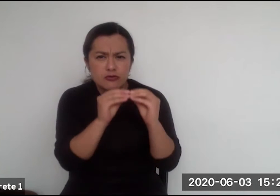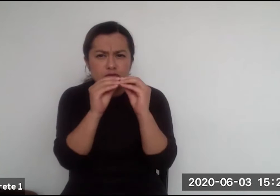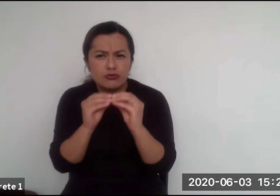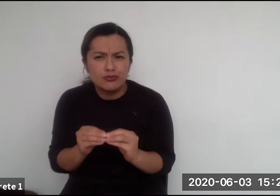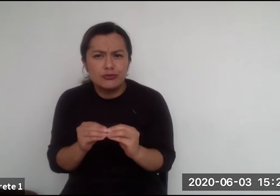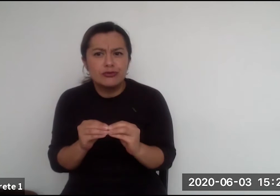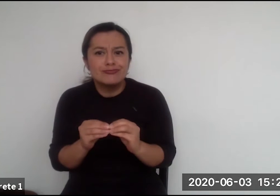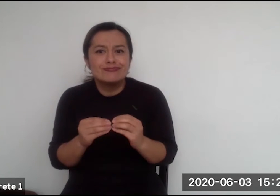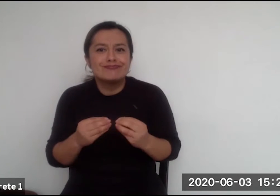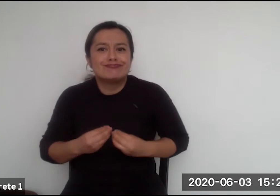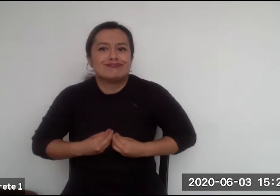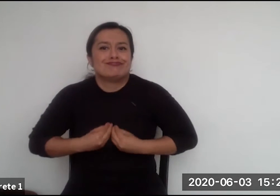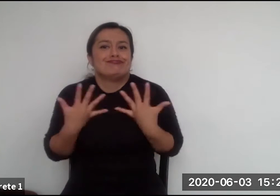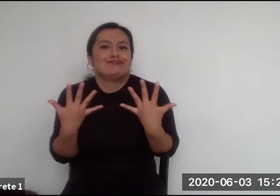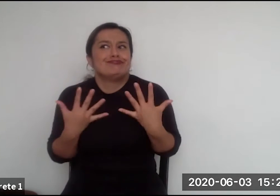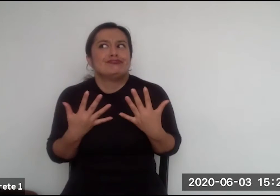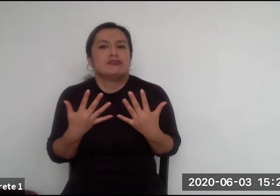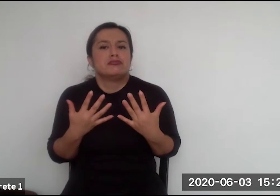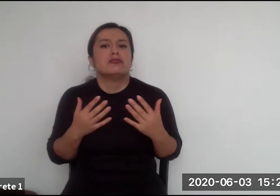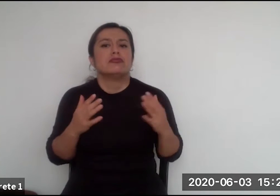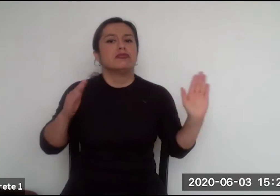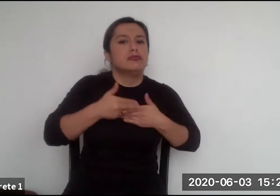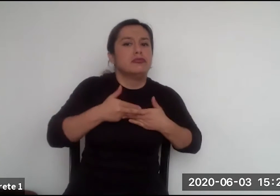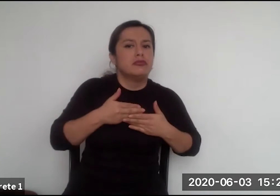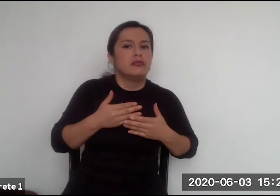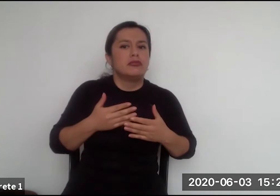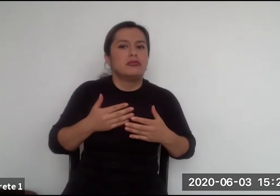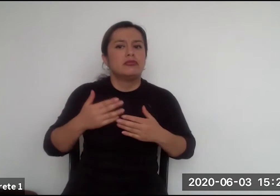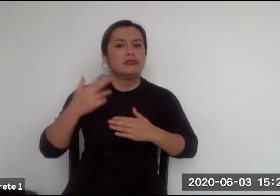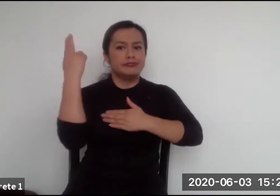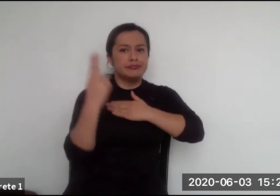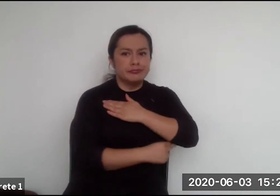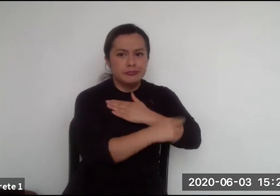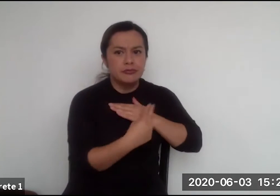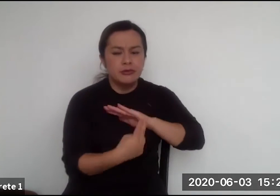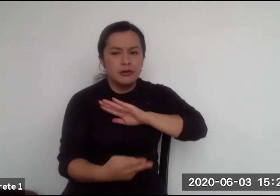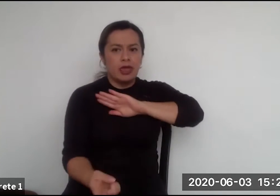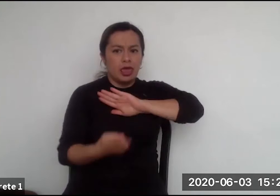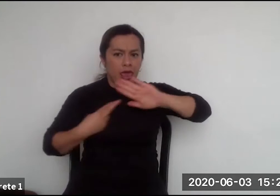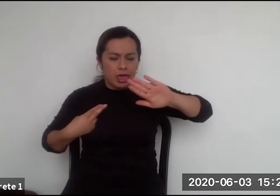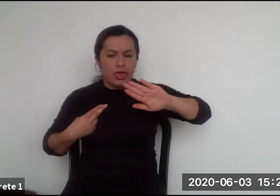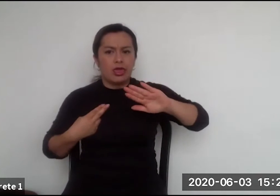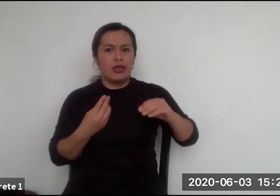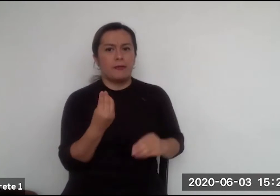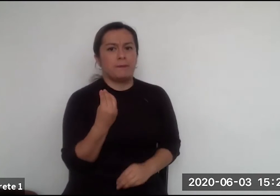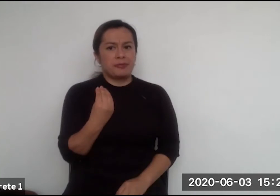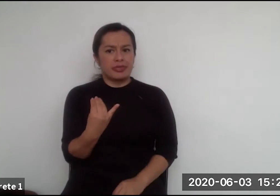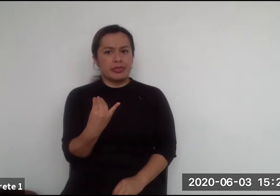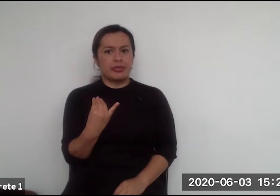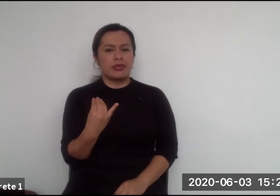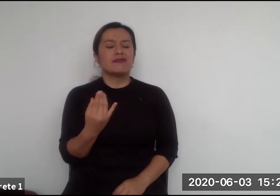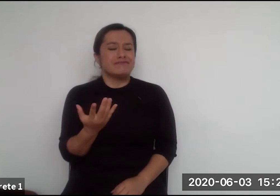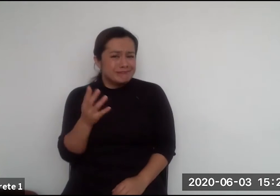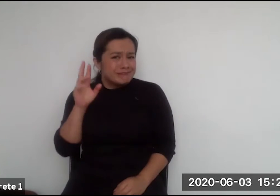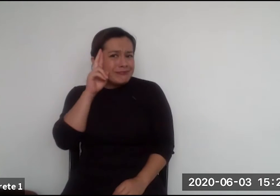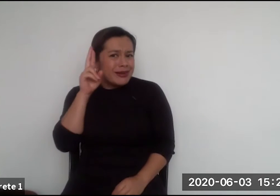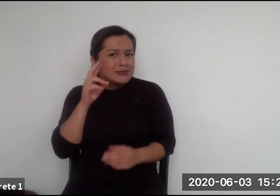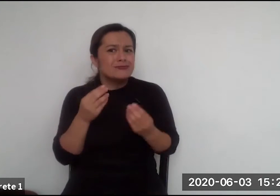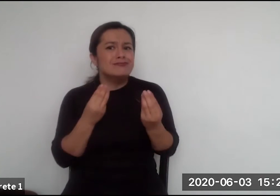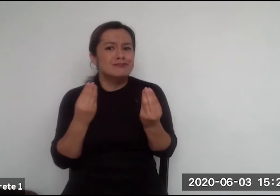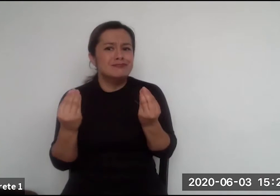um pouco mais geopolítico, digamos assim, que é algo que nos últimos anos eu tenho me interessado para pensar